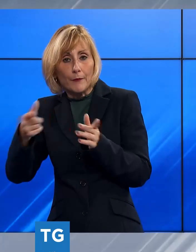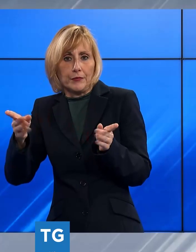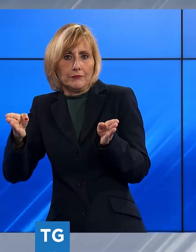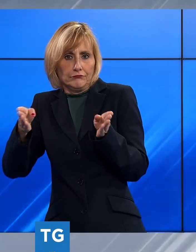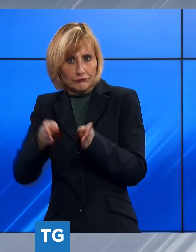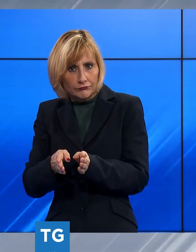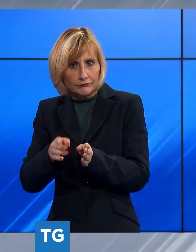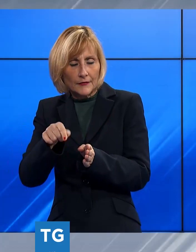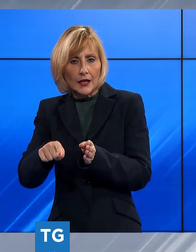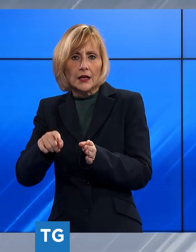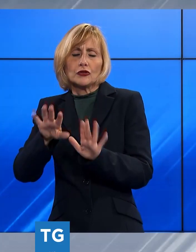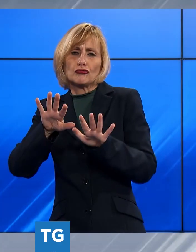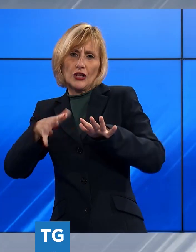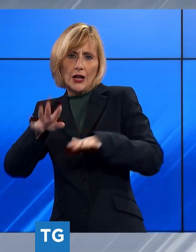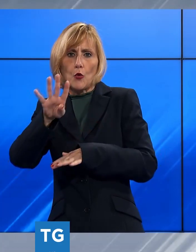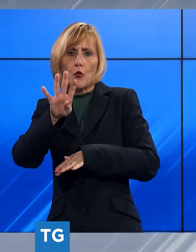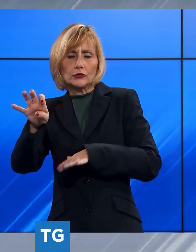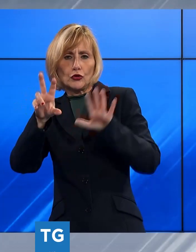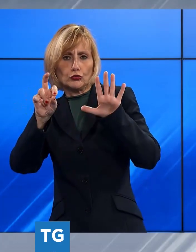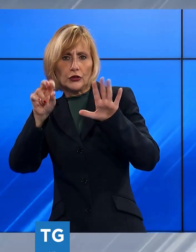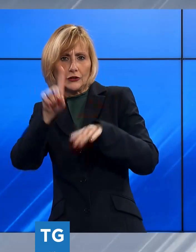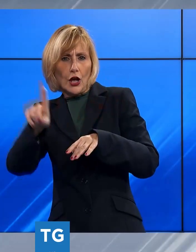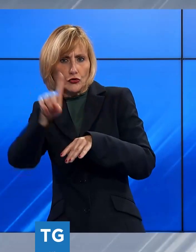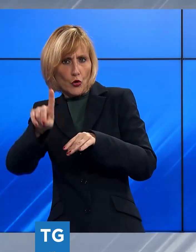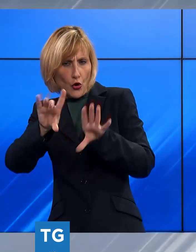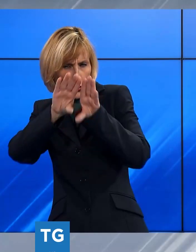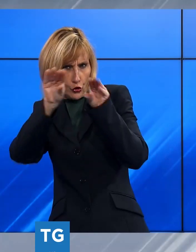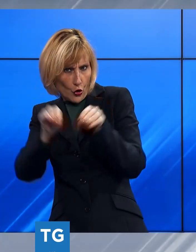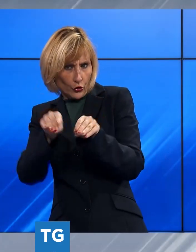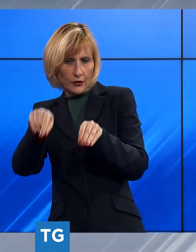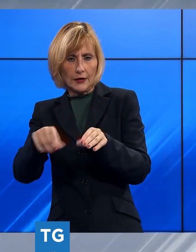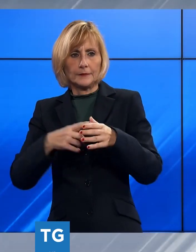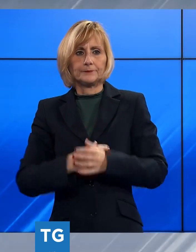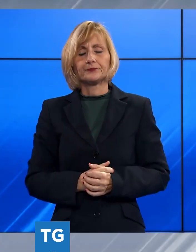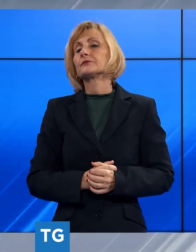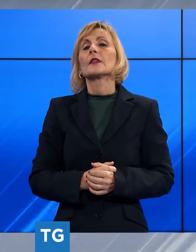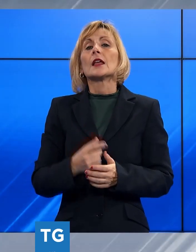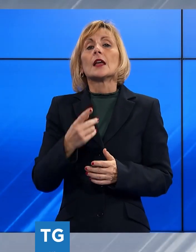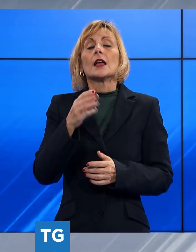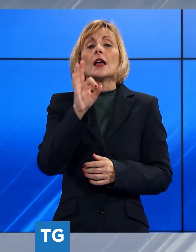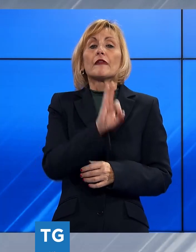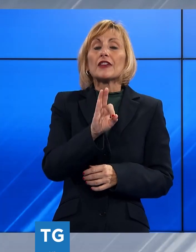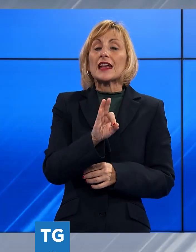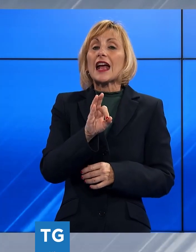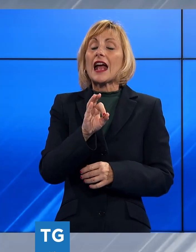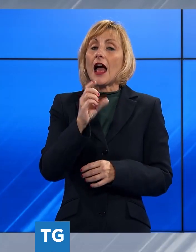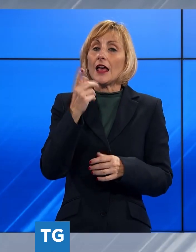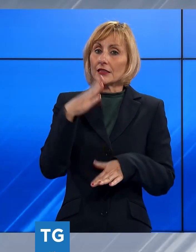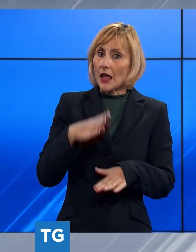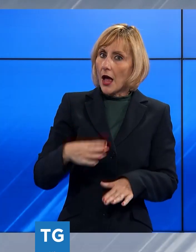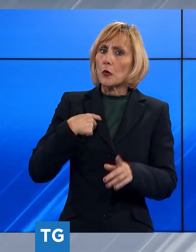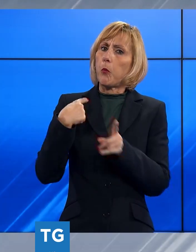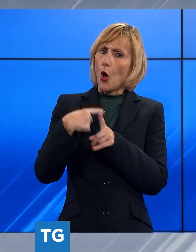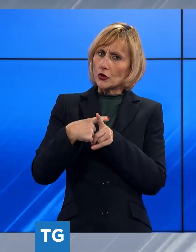assestano sui 480 giorni complessivi di cantiere l'incontro con Fincantieri è stato molto positivo l'impresa è